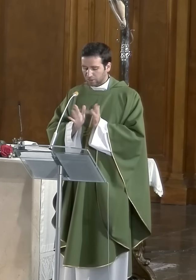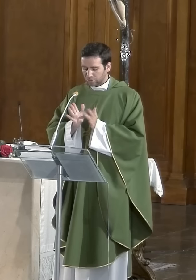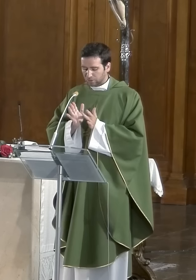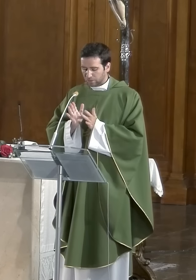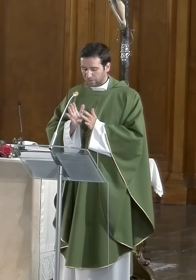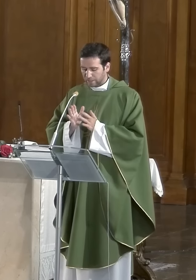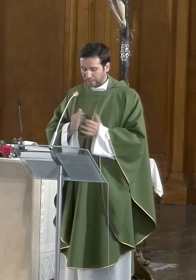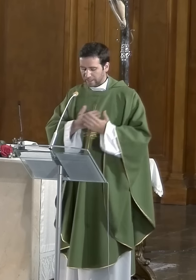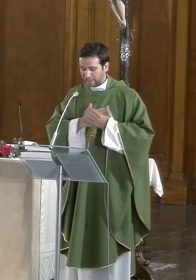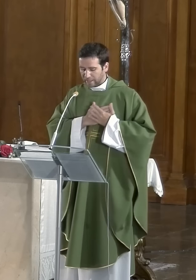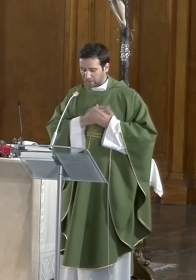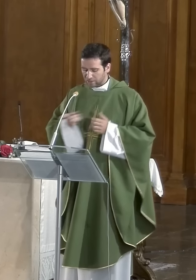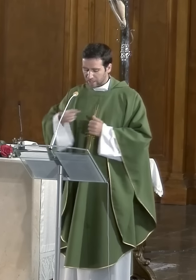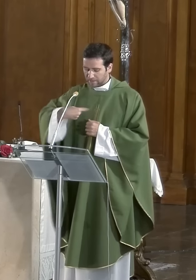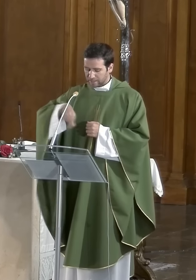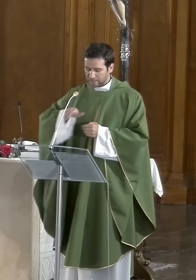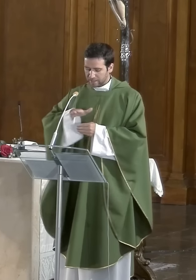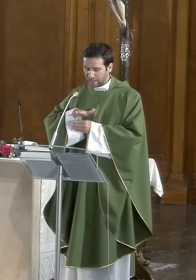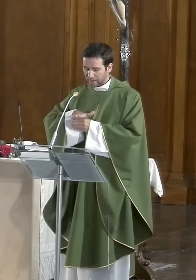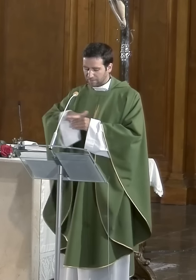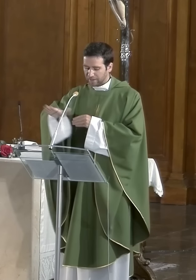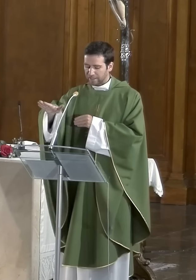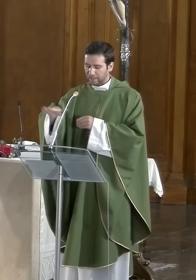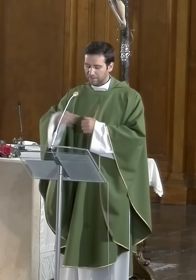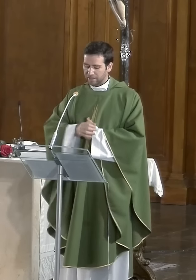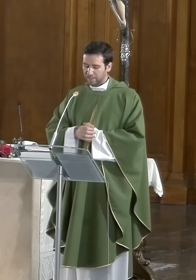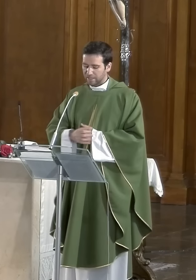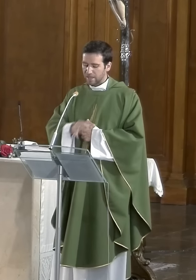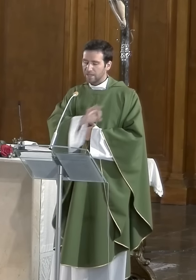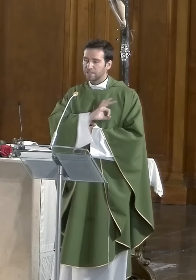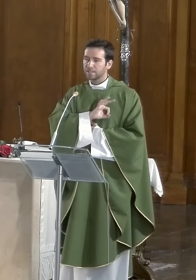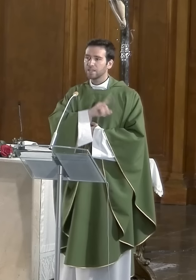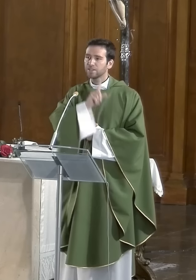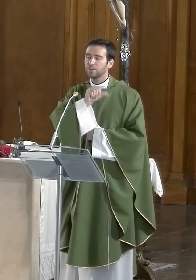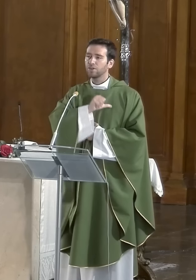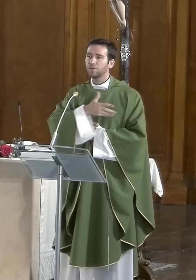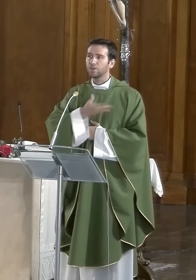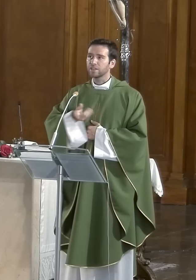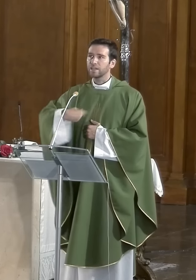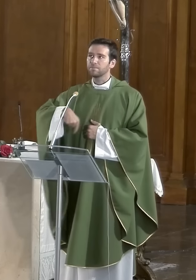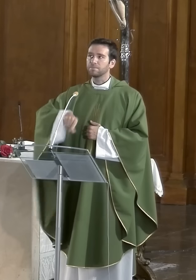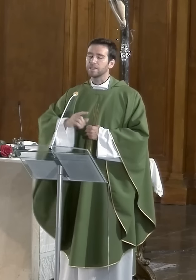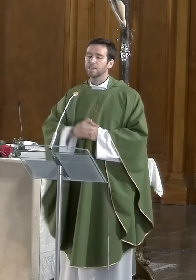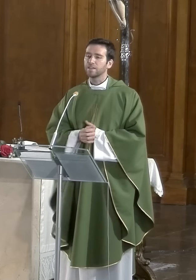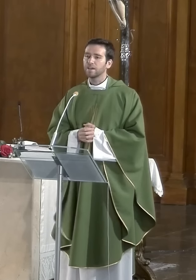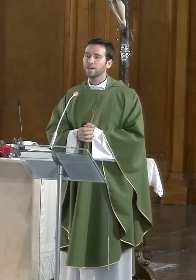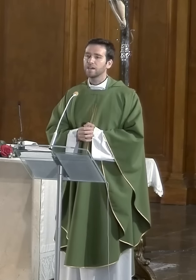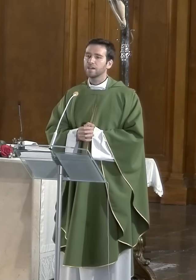Tú, que nos amas infinitamente, Señor, ten piedad.